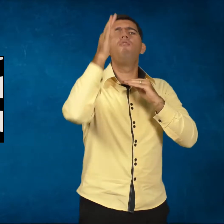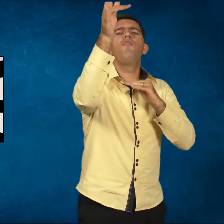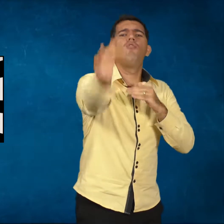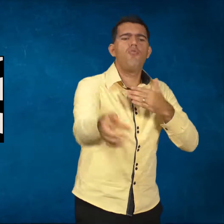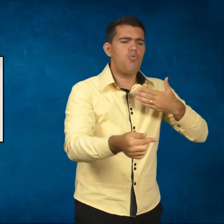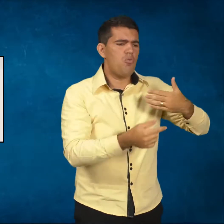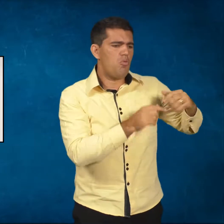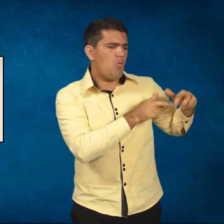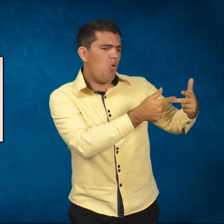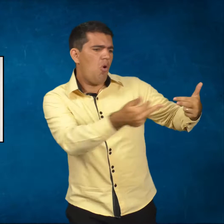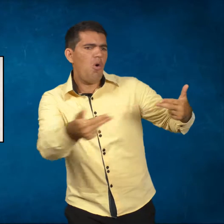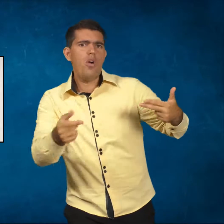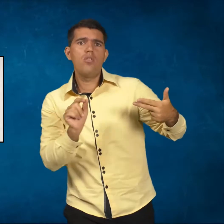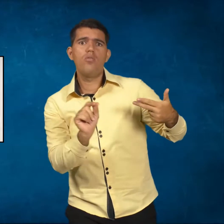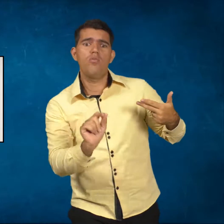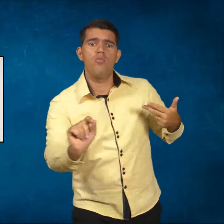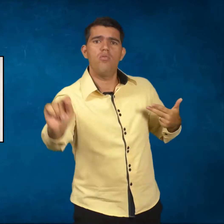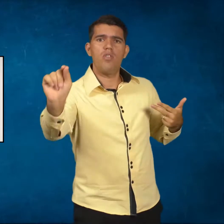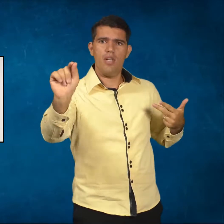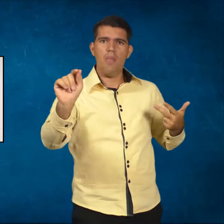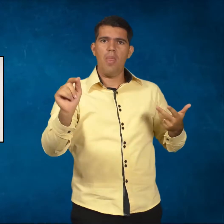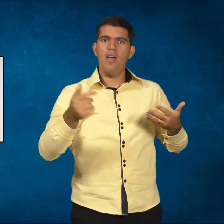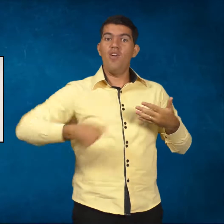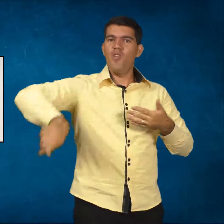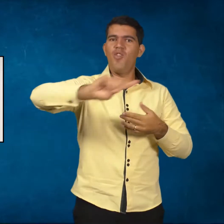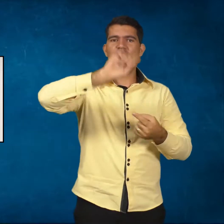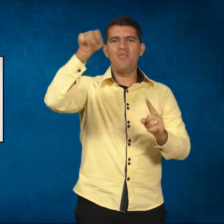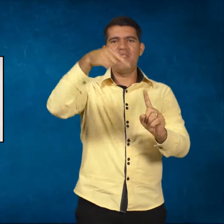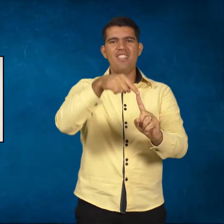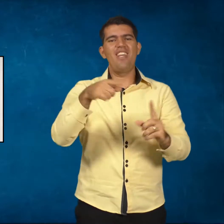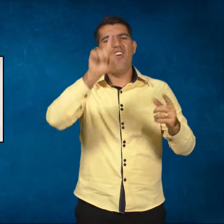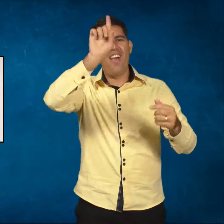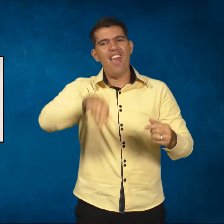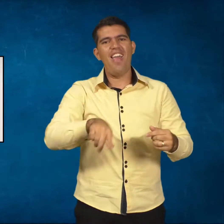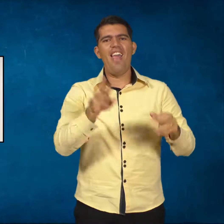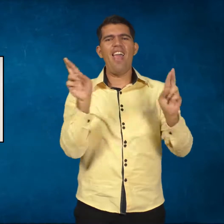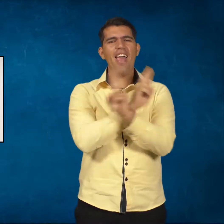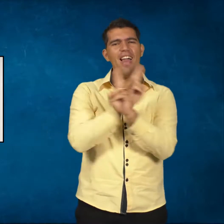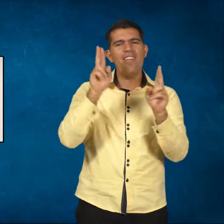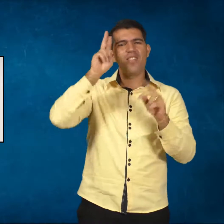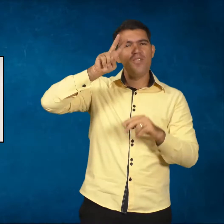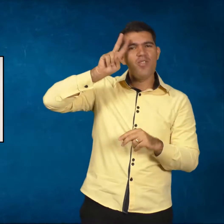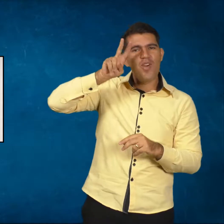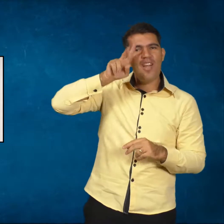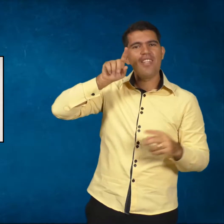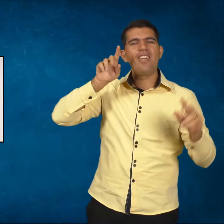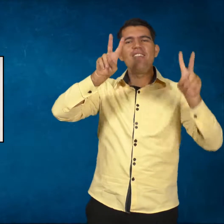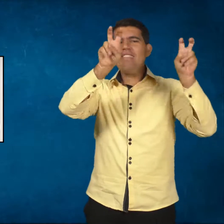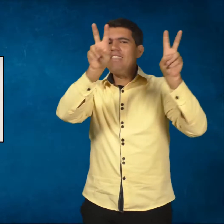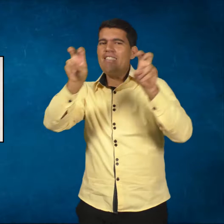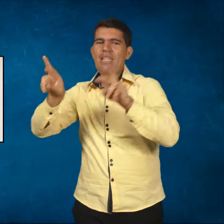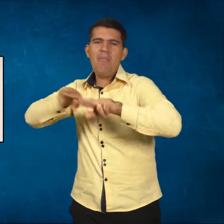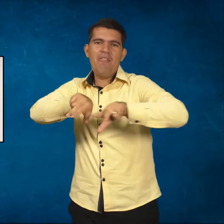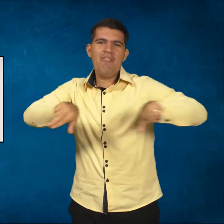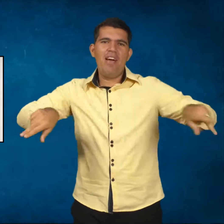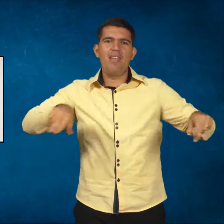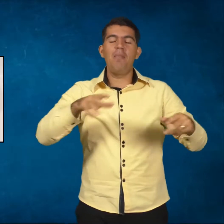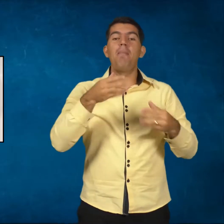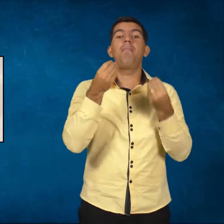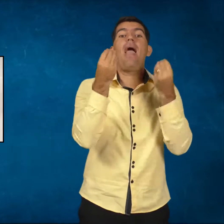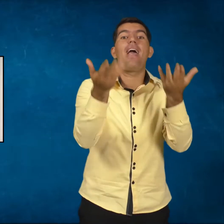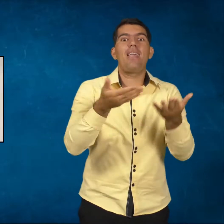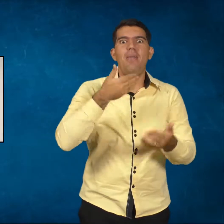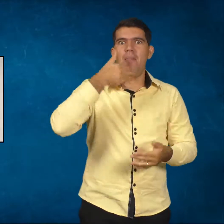para frente? É essa a nossa missão, mostrar toda essa relação histórica de diversos temas para melhor